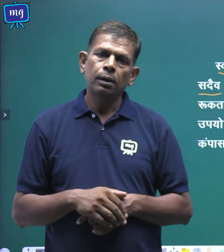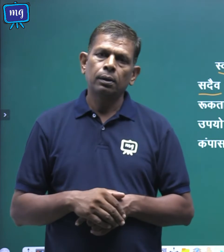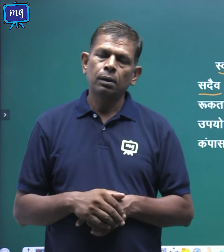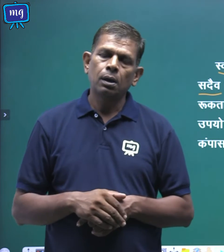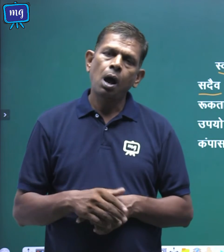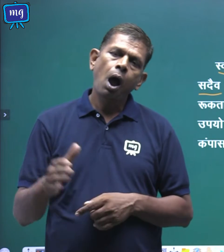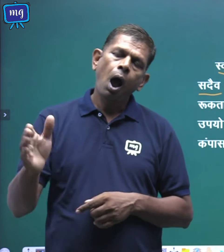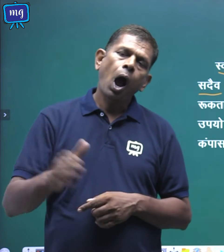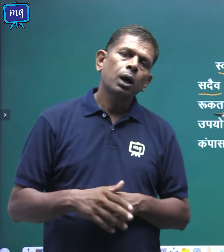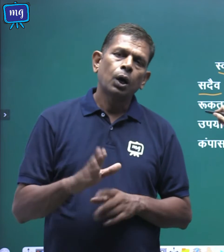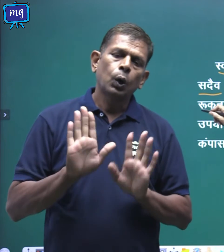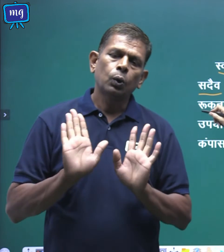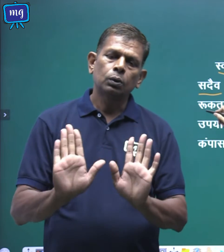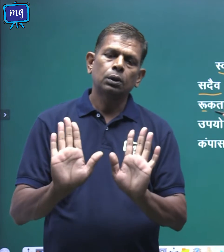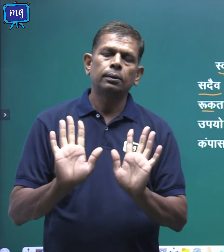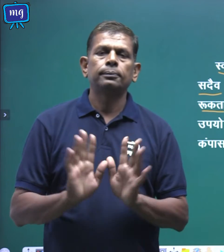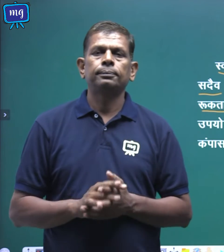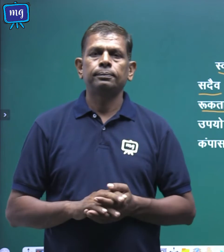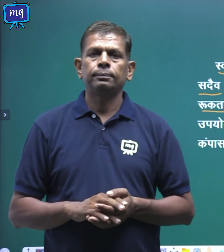आकर रुकता है।